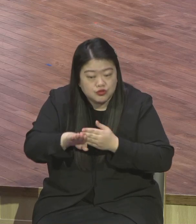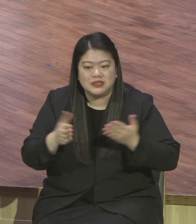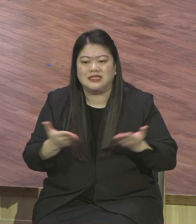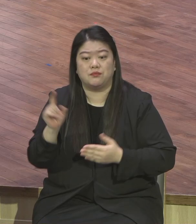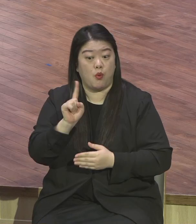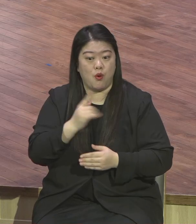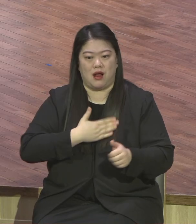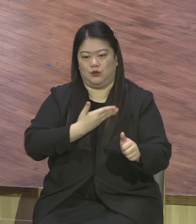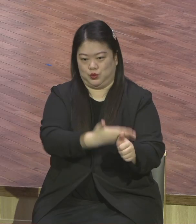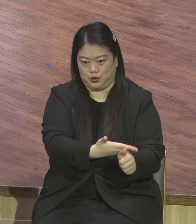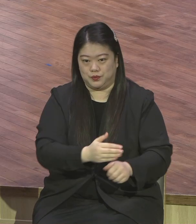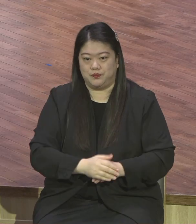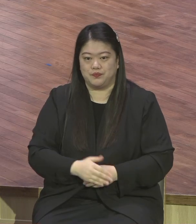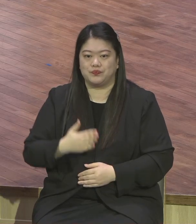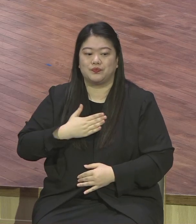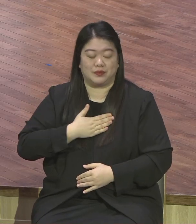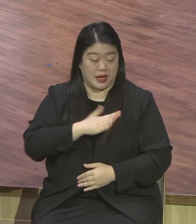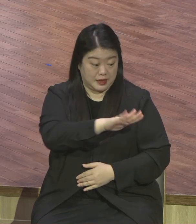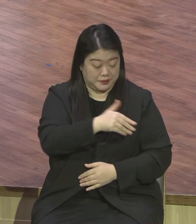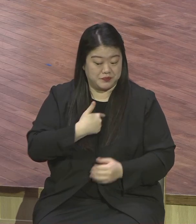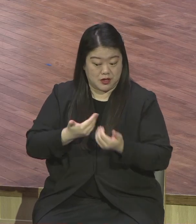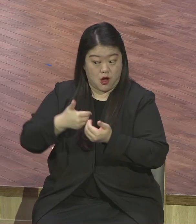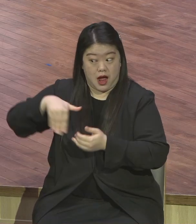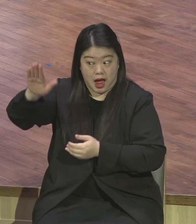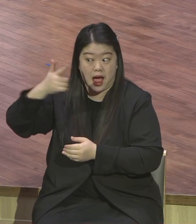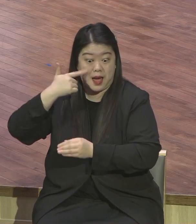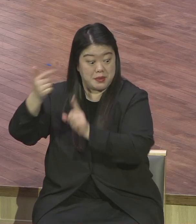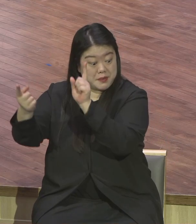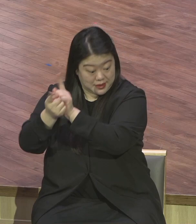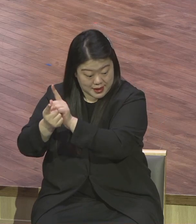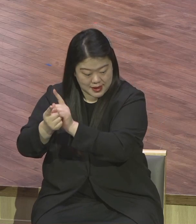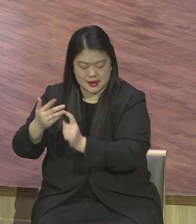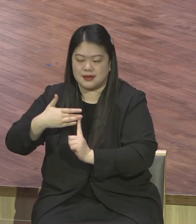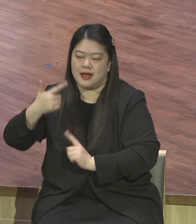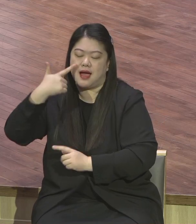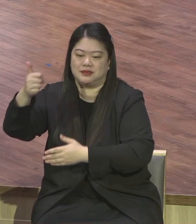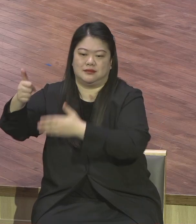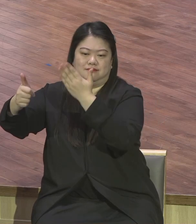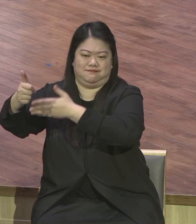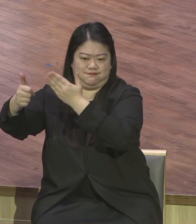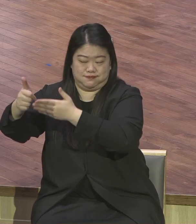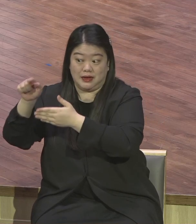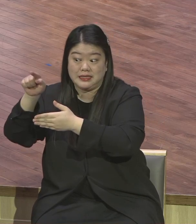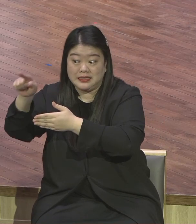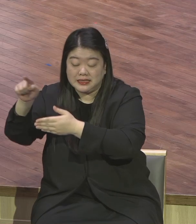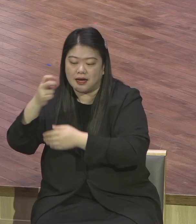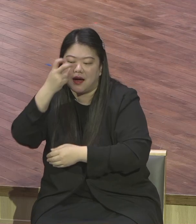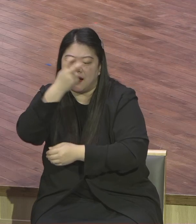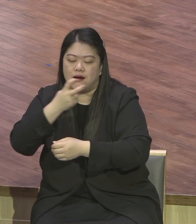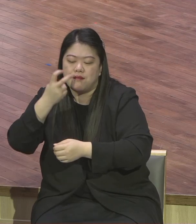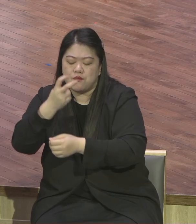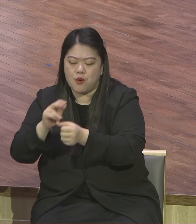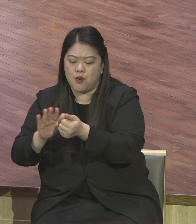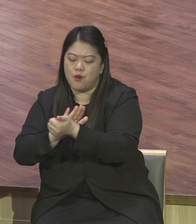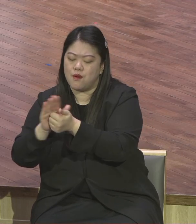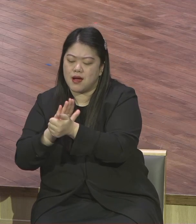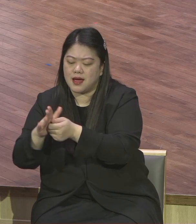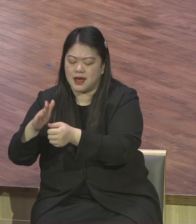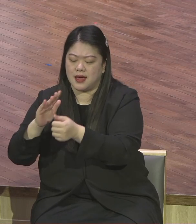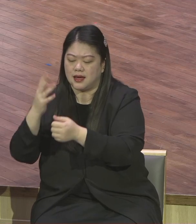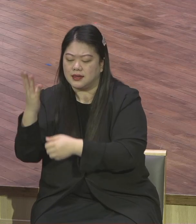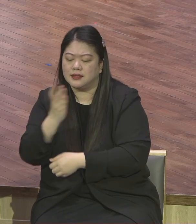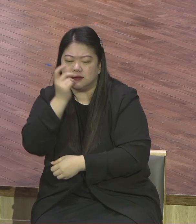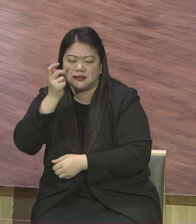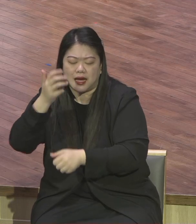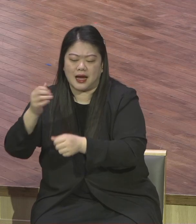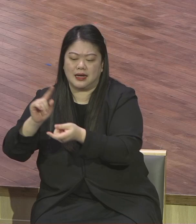내가 아버지께 구하겠으니 그가 또 다른 보혜사를 내게 주사 영원토록